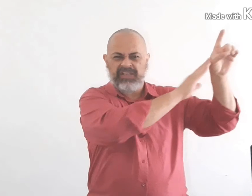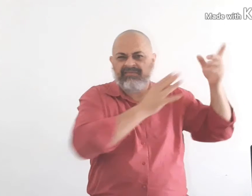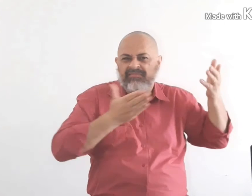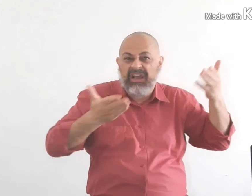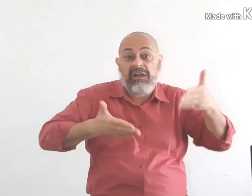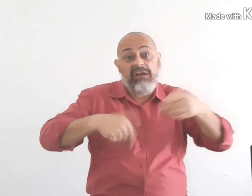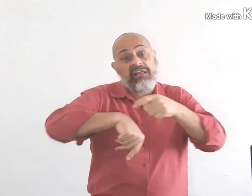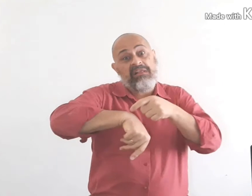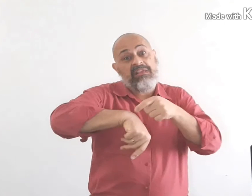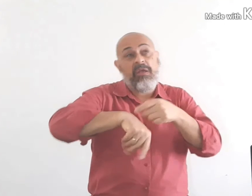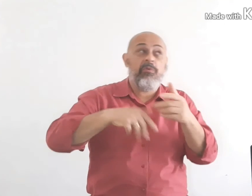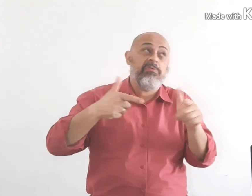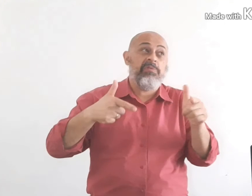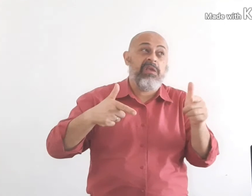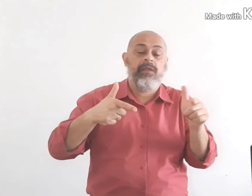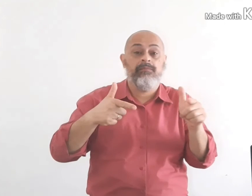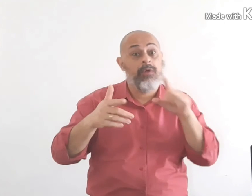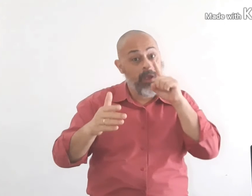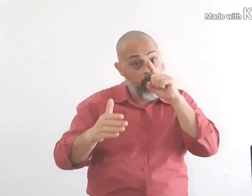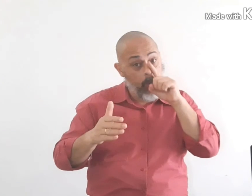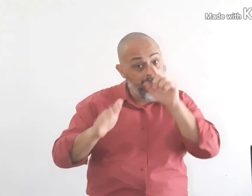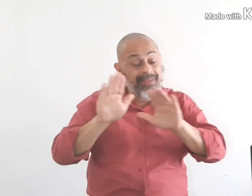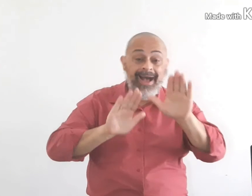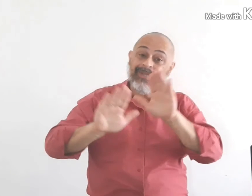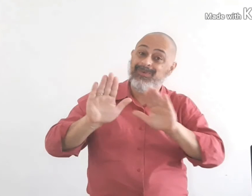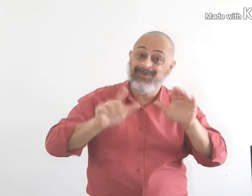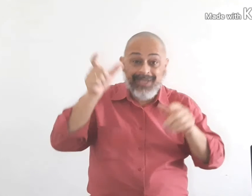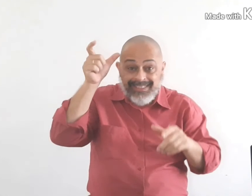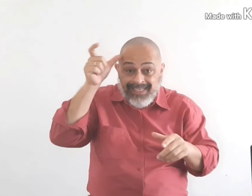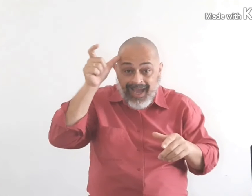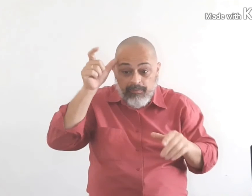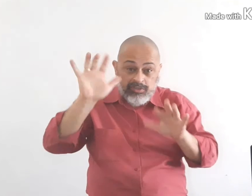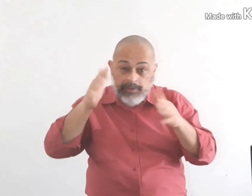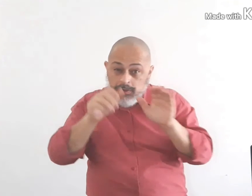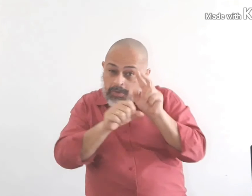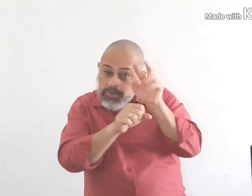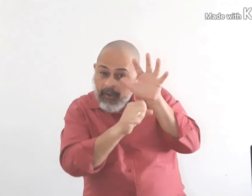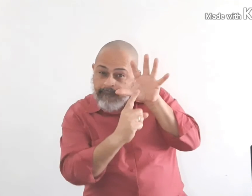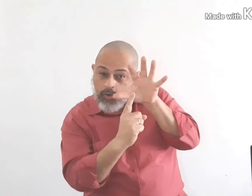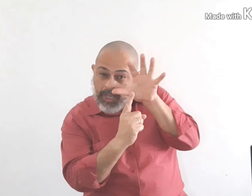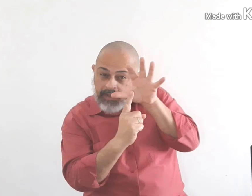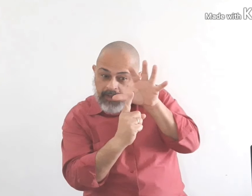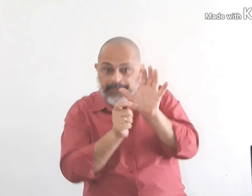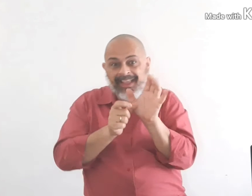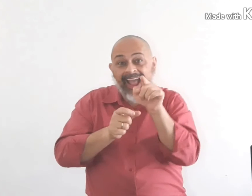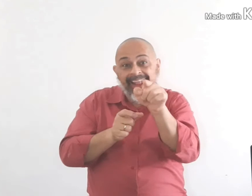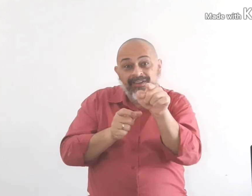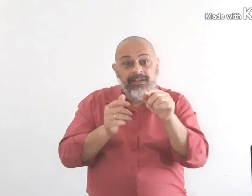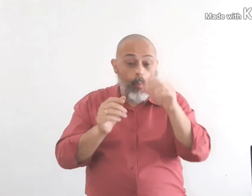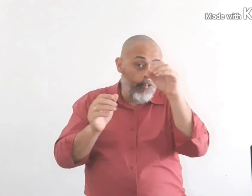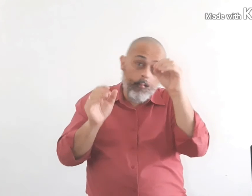são camuflados por Satanás a nós. E muitas vezes nós achamos que estamos fazendo a